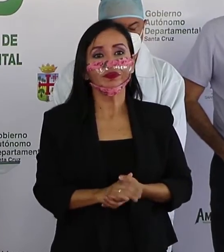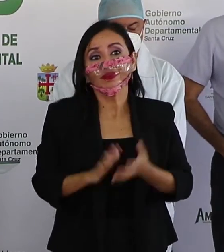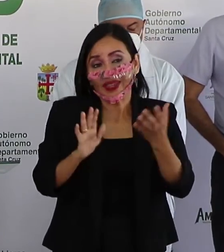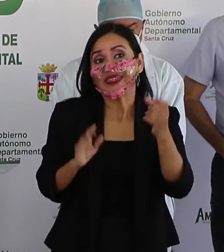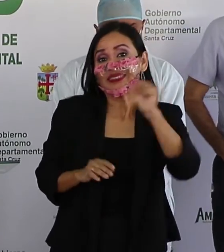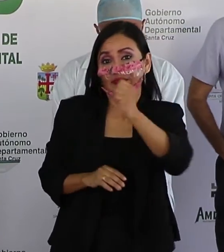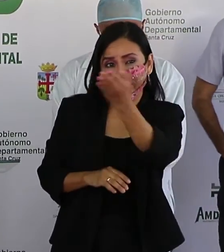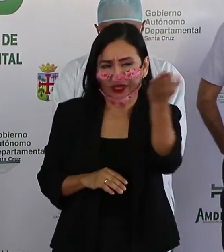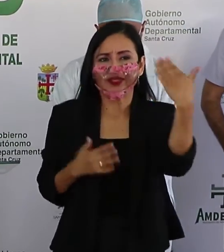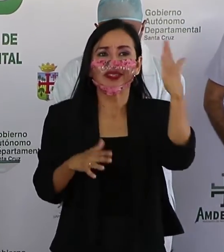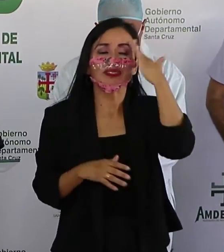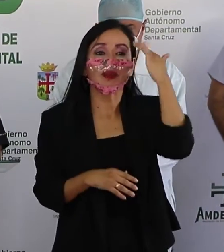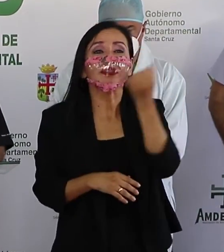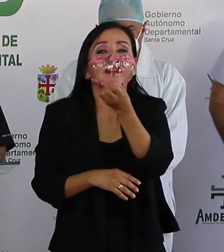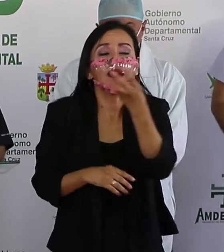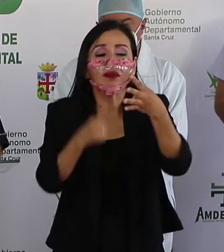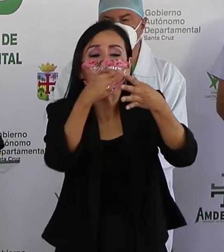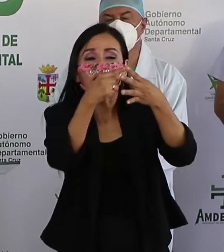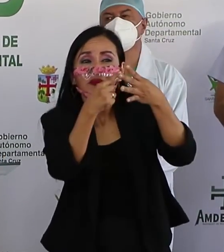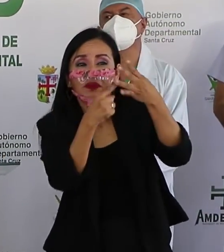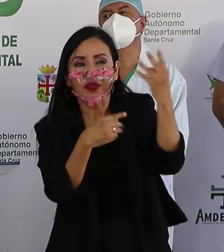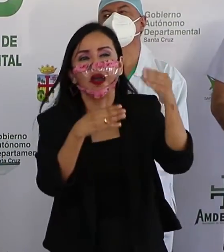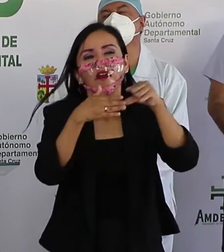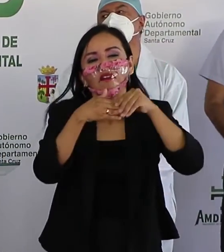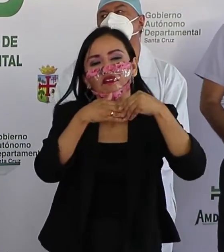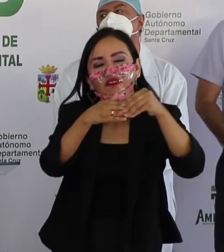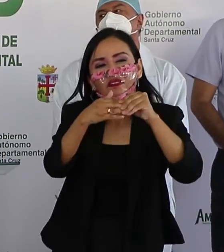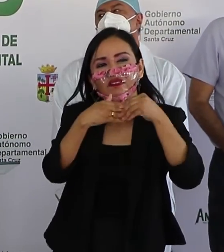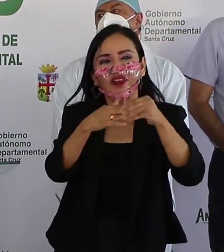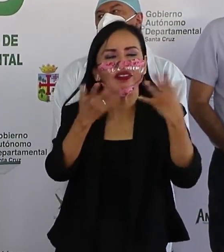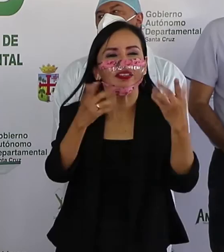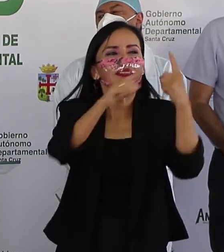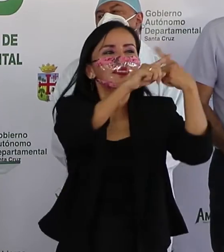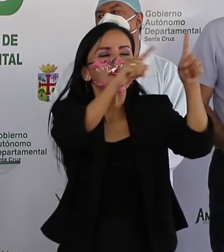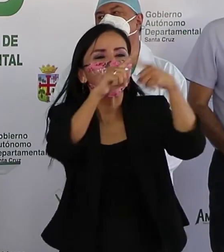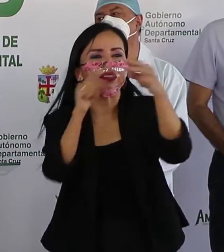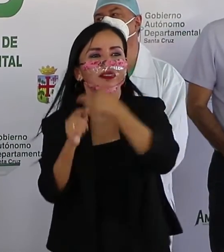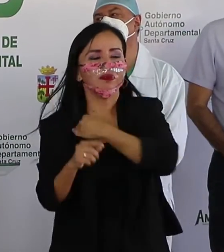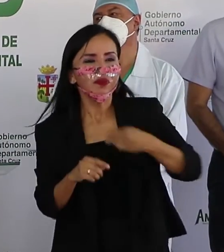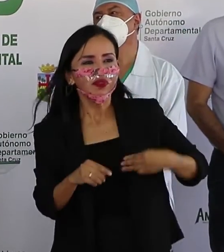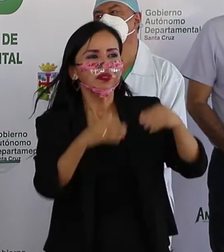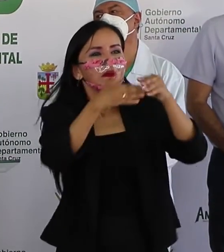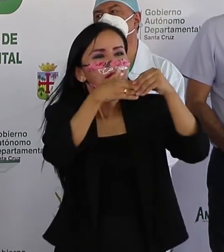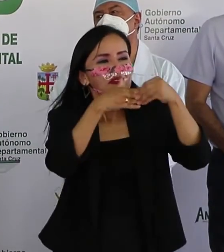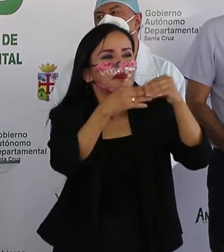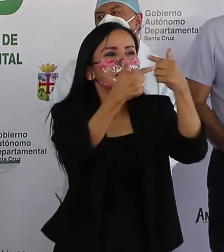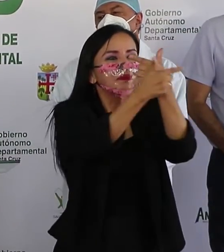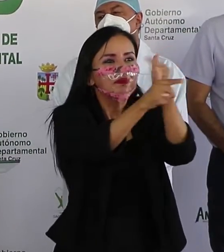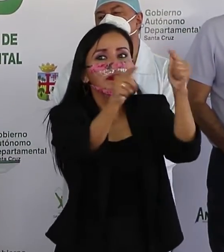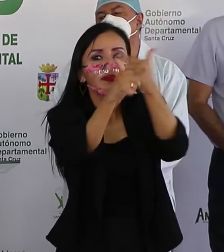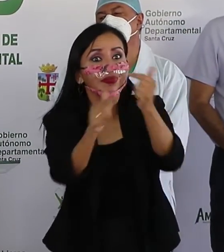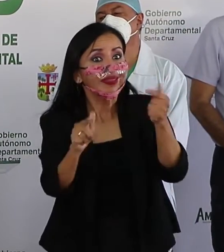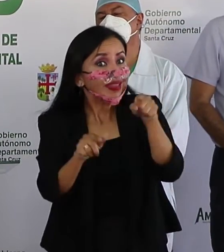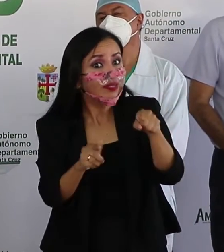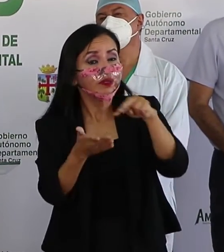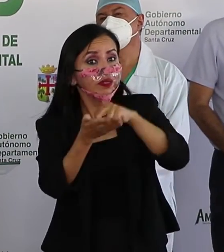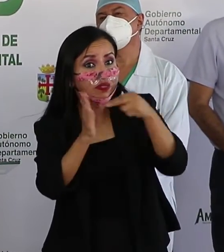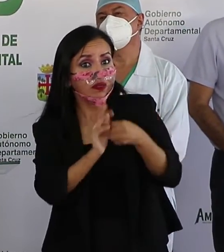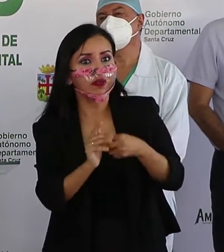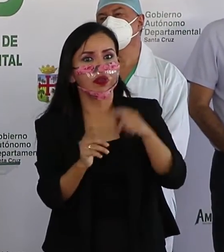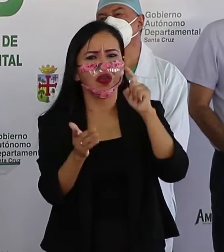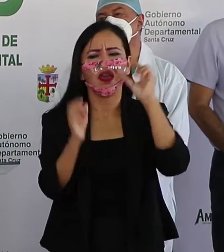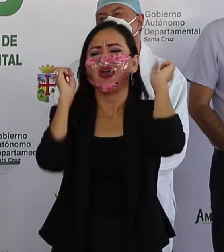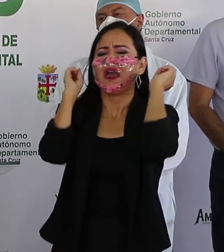Si bien, como ustedes conocen, algunas medidas han sido flexibilizadas en varios municipios, no quiere decir que se